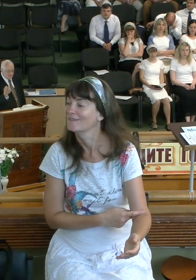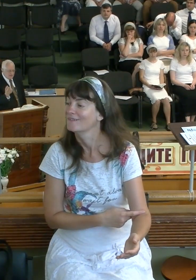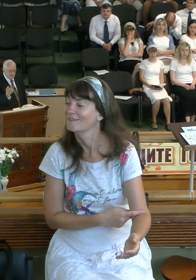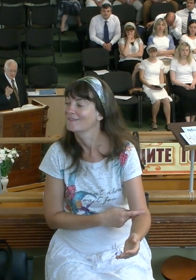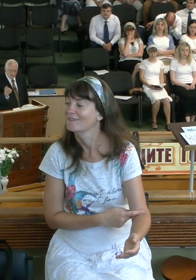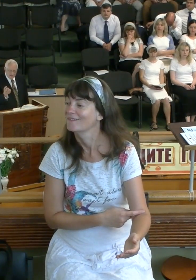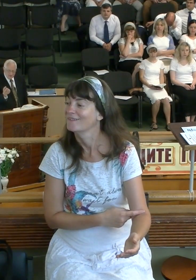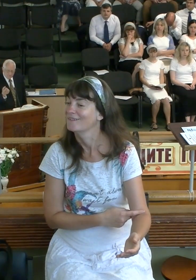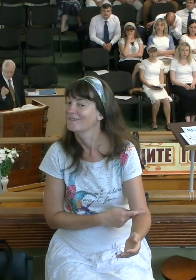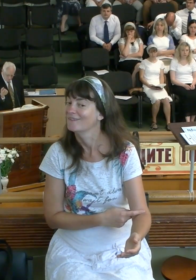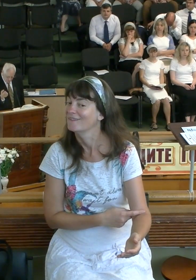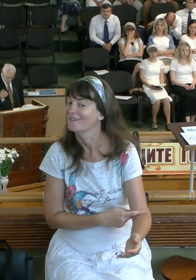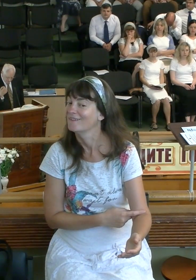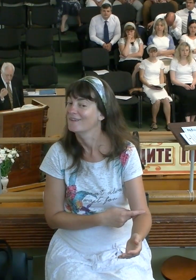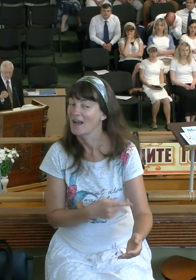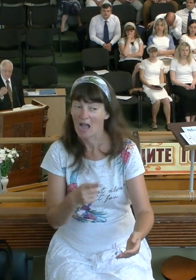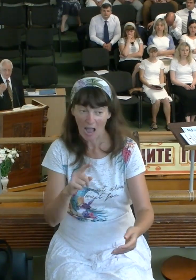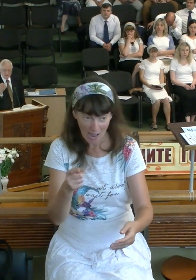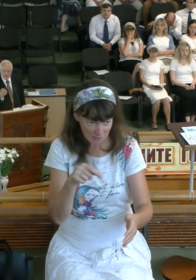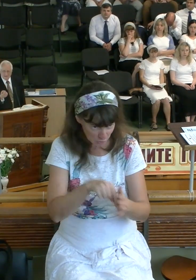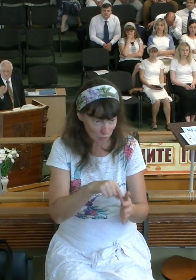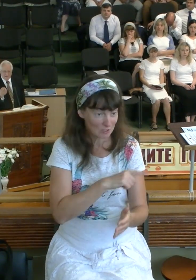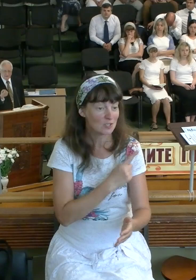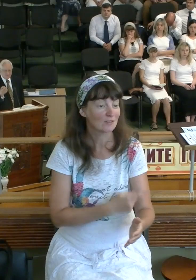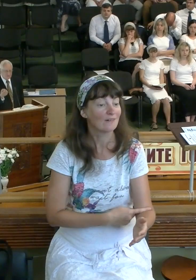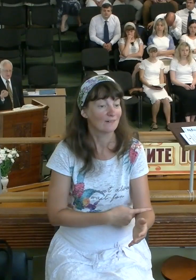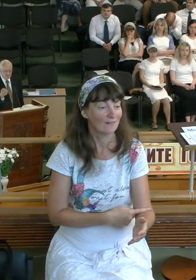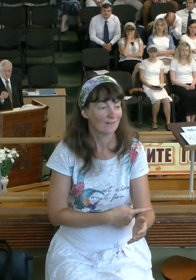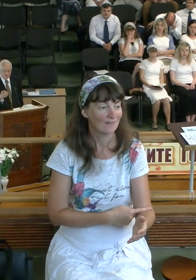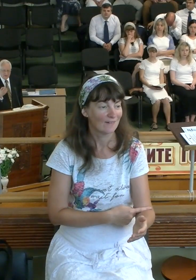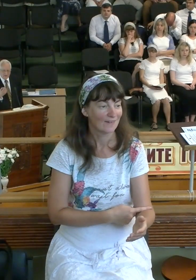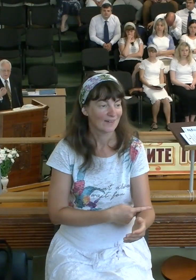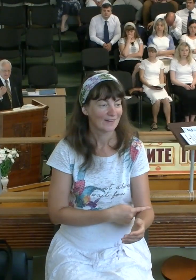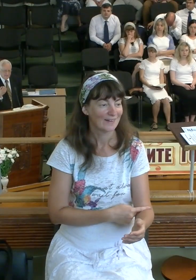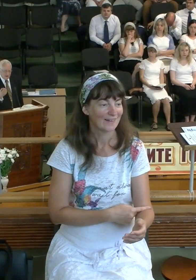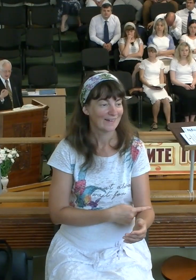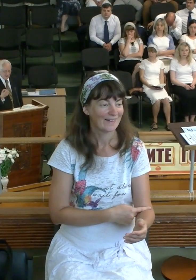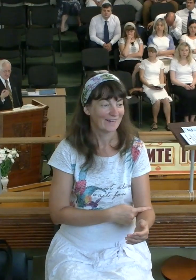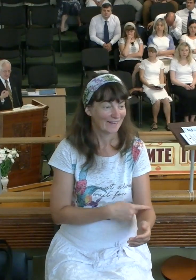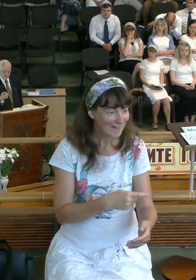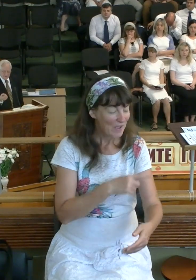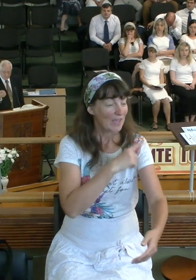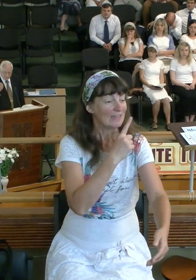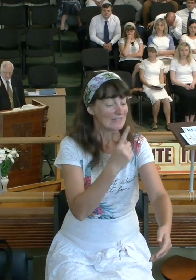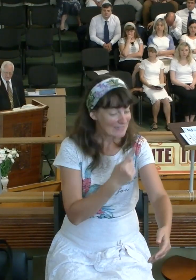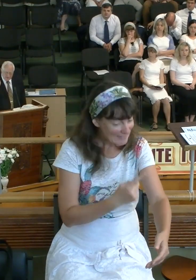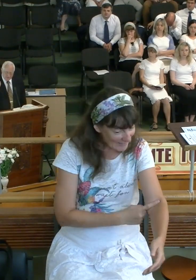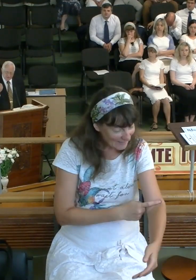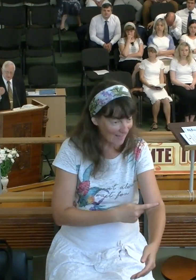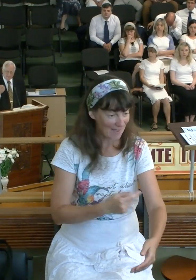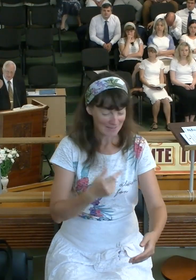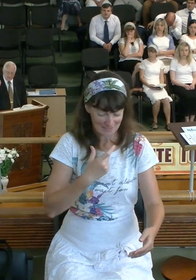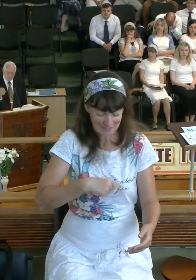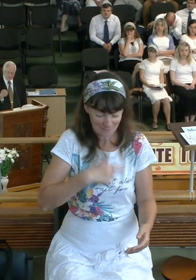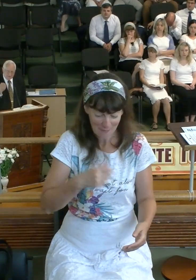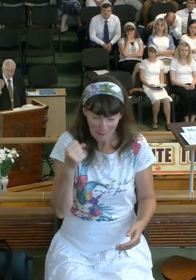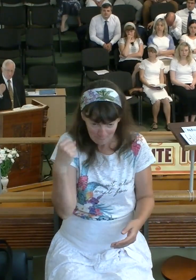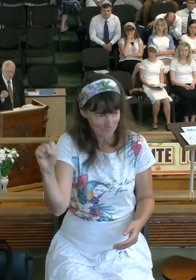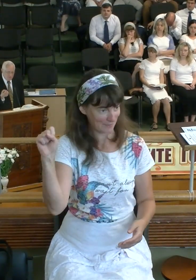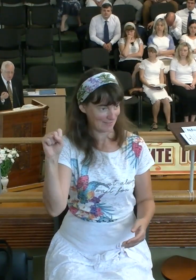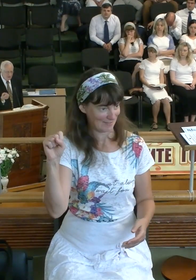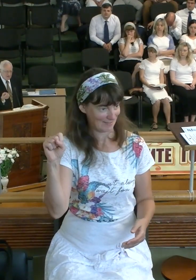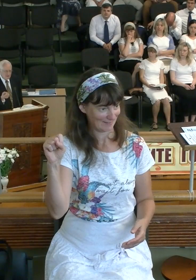Дух Святой силы. Потому что самая большая сила нужна контролировать себя. Написано в книге притчи,